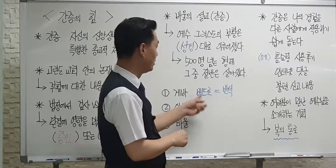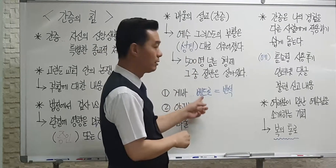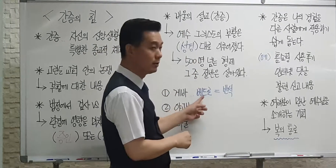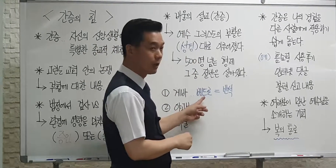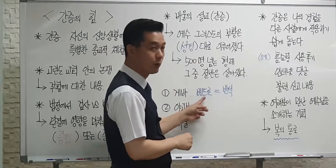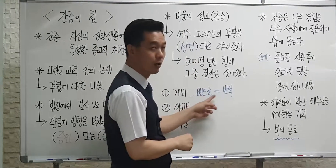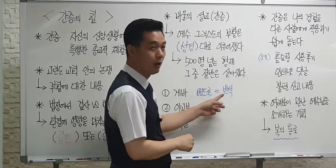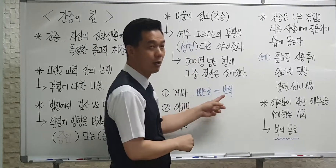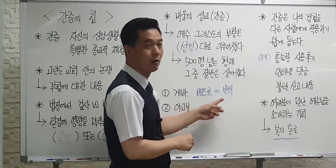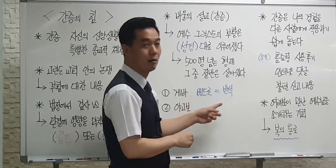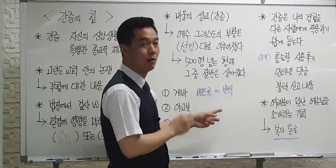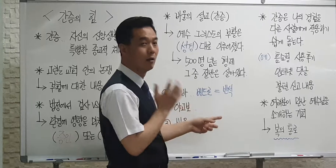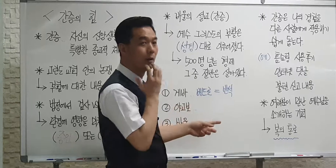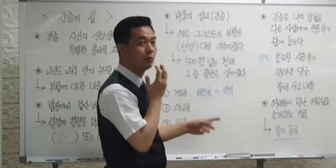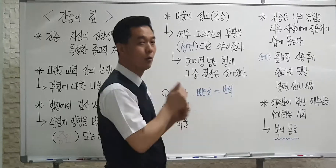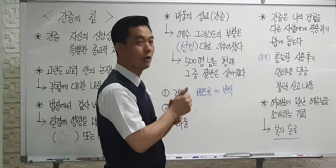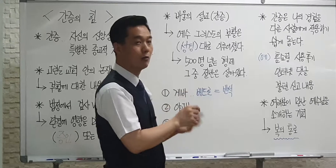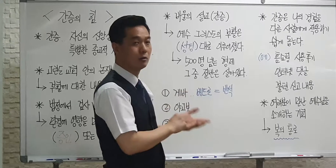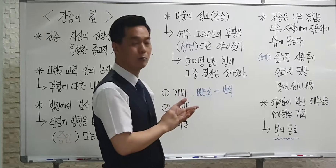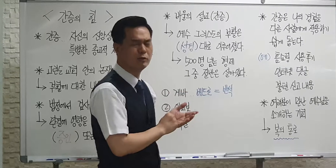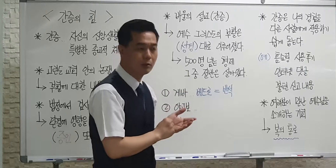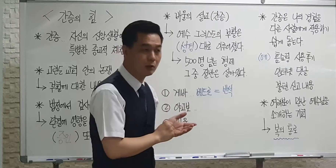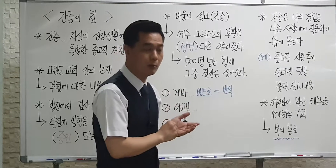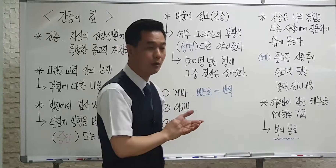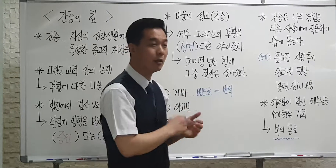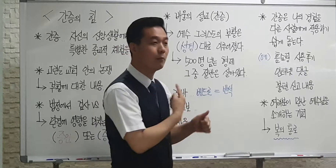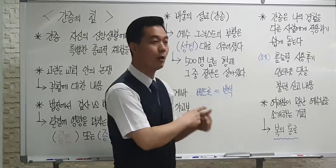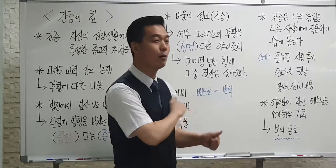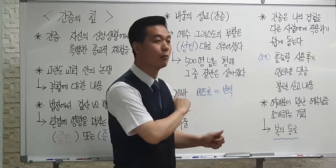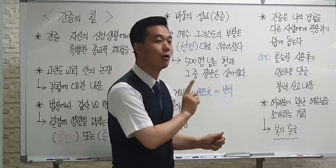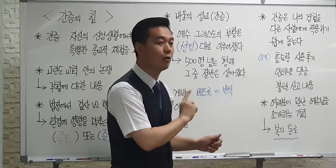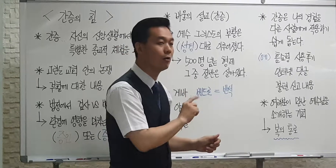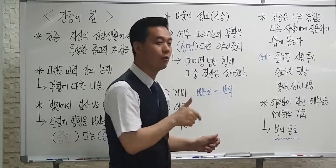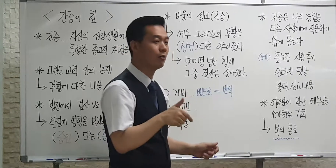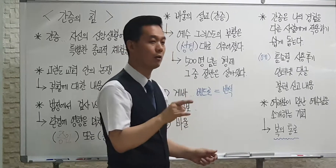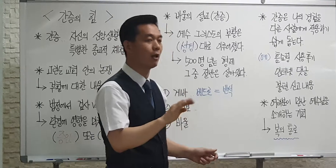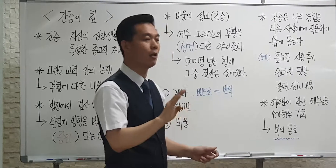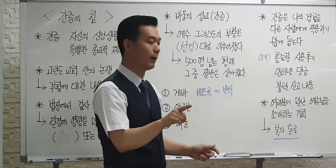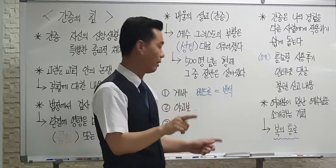그 장면에 베드로가 나오는데 문제는 뭐냐면 별명이 뭐라고요? 게바.